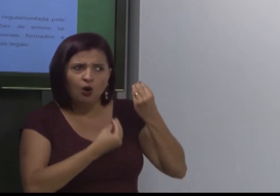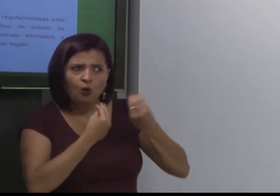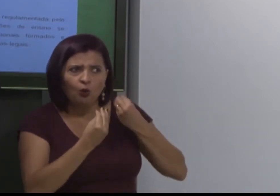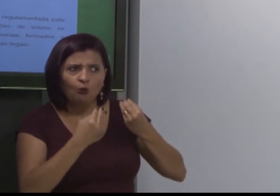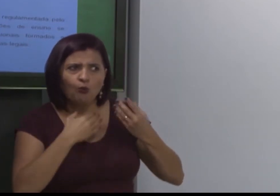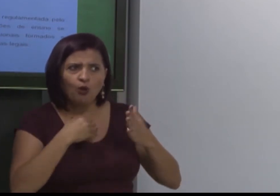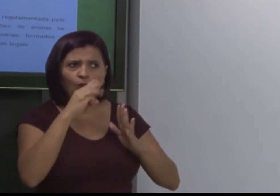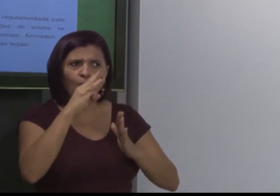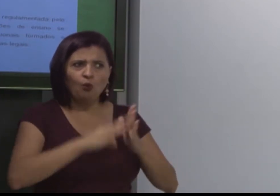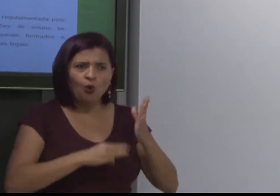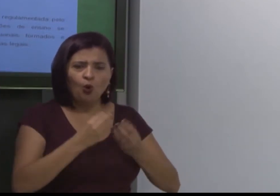Mas